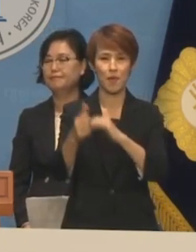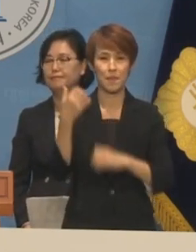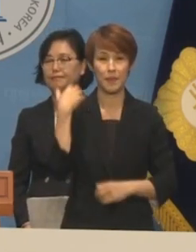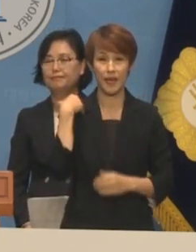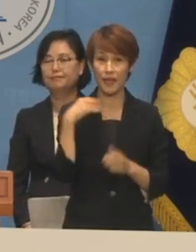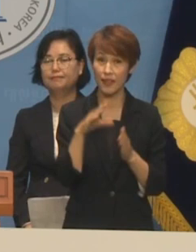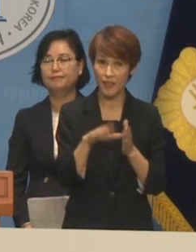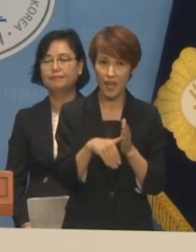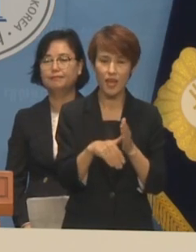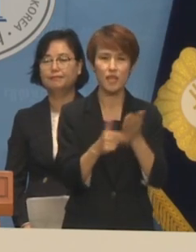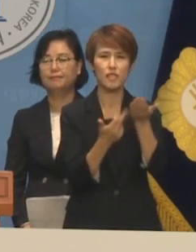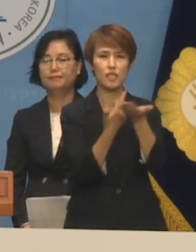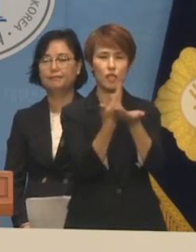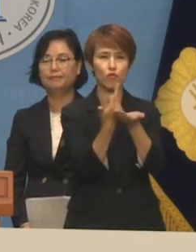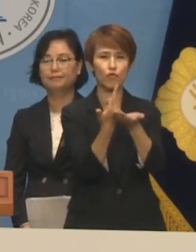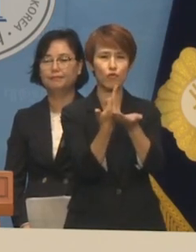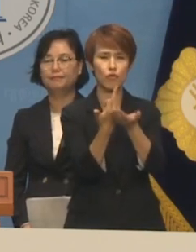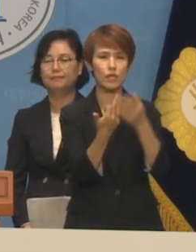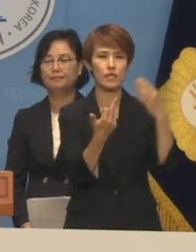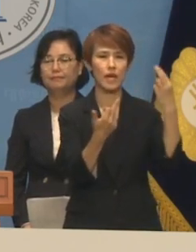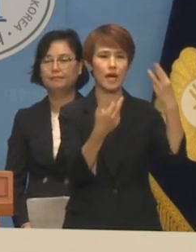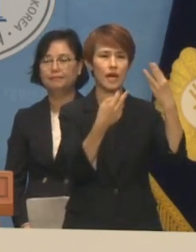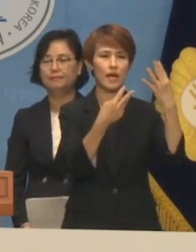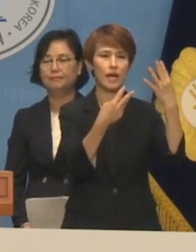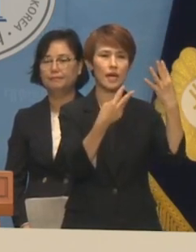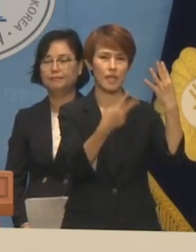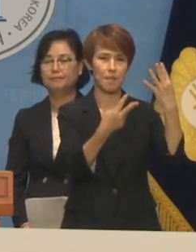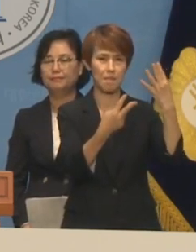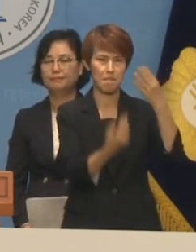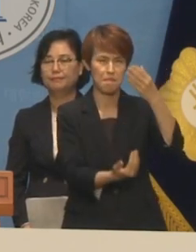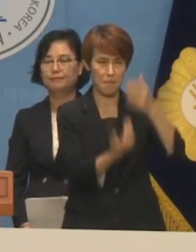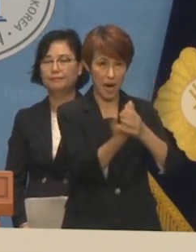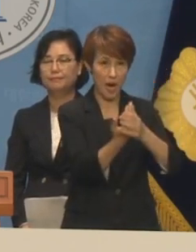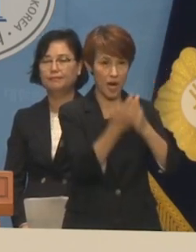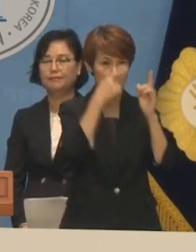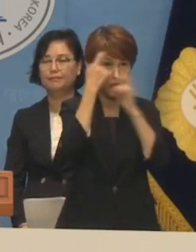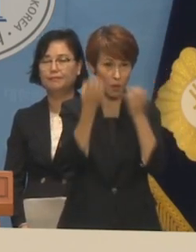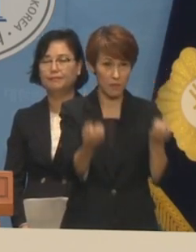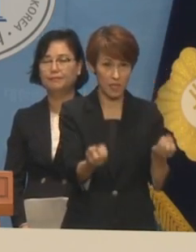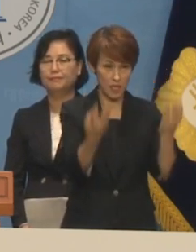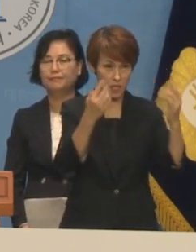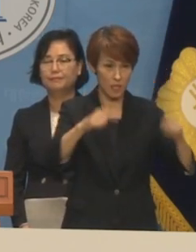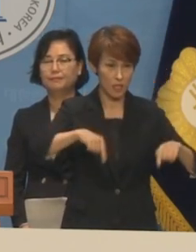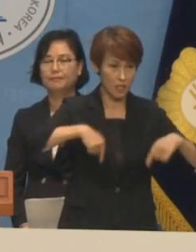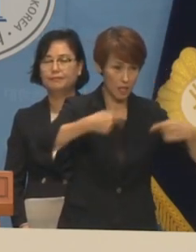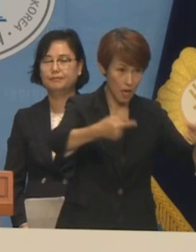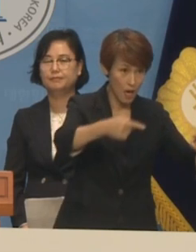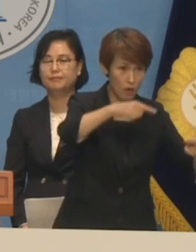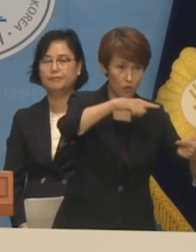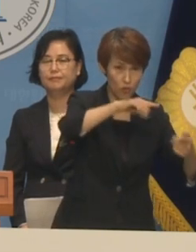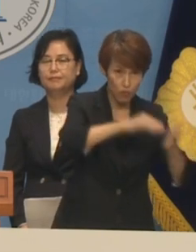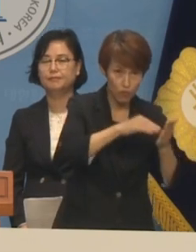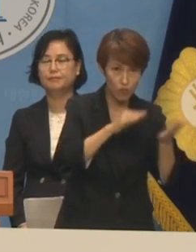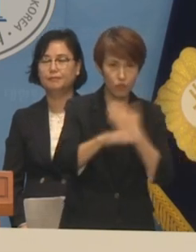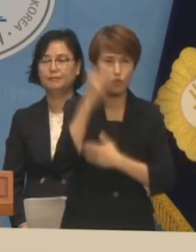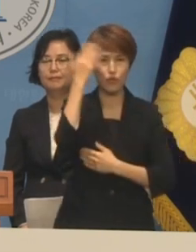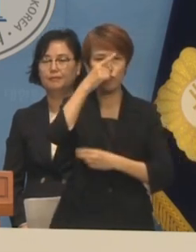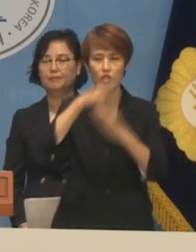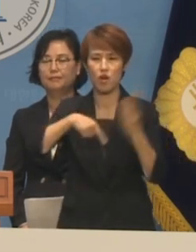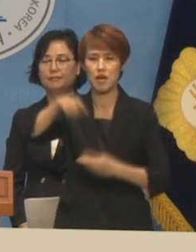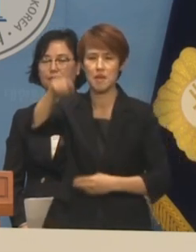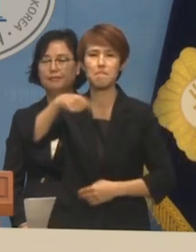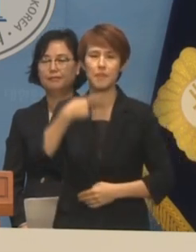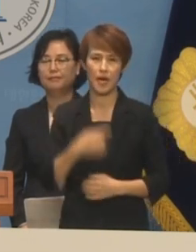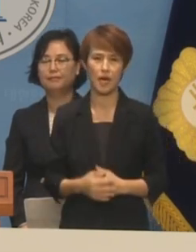때 제주 4.3 사건 기념식 참석 이후에 순천을 방문한 적이 있습니다. 그때